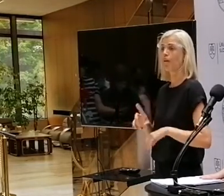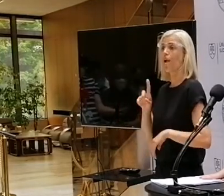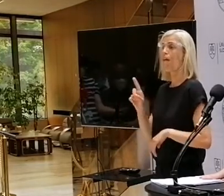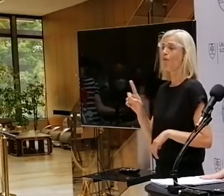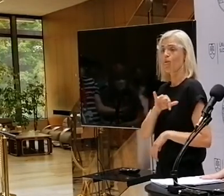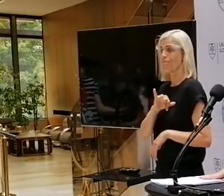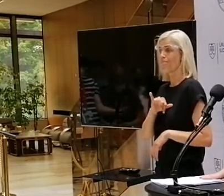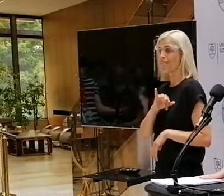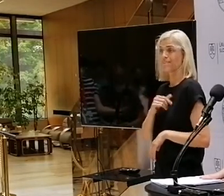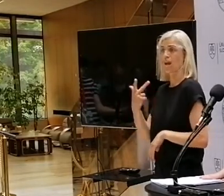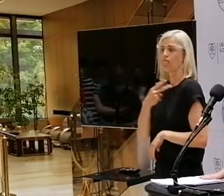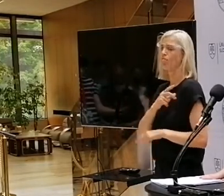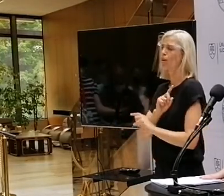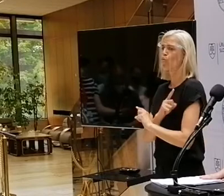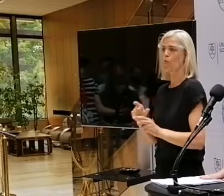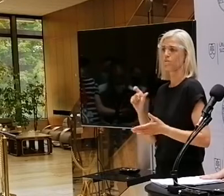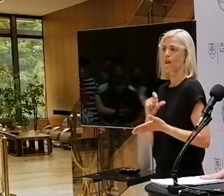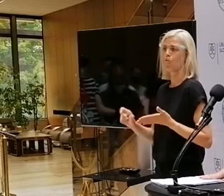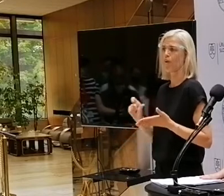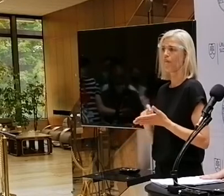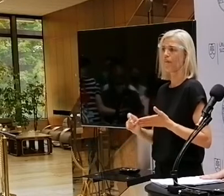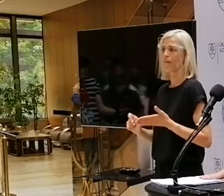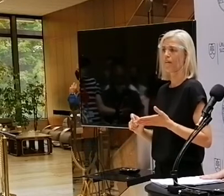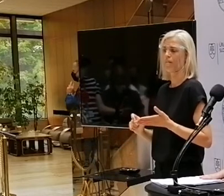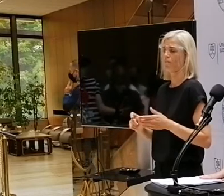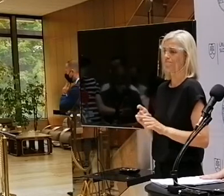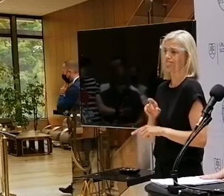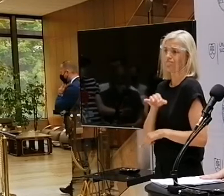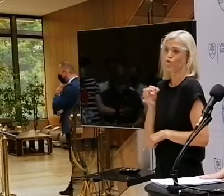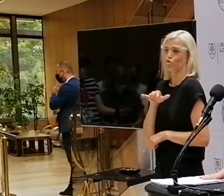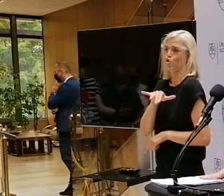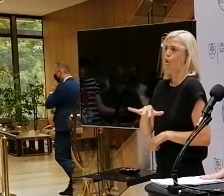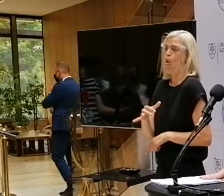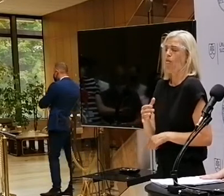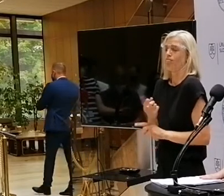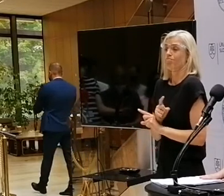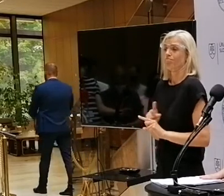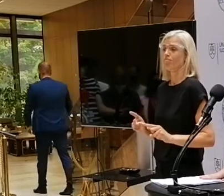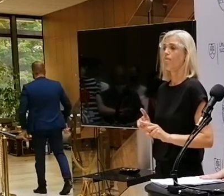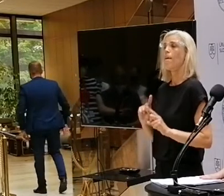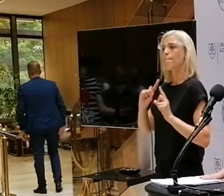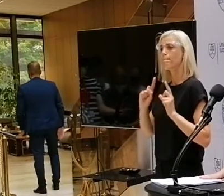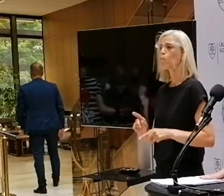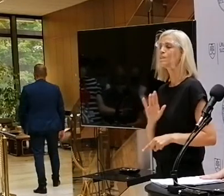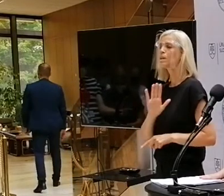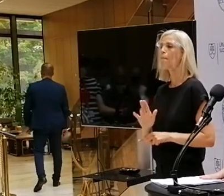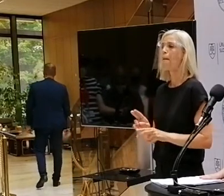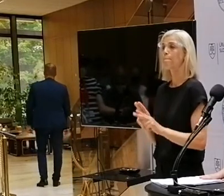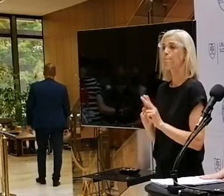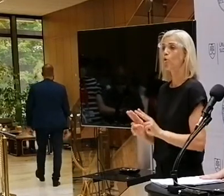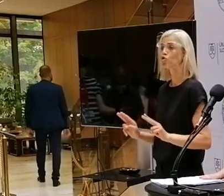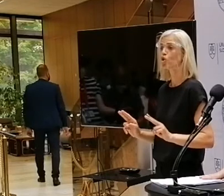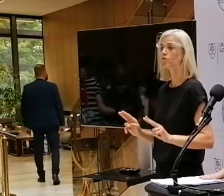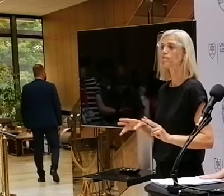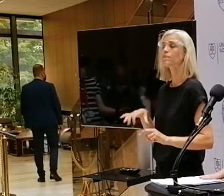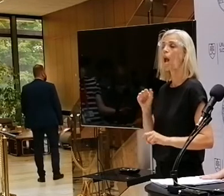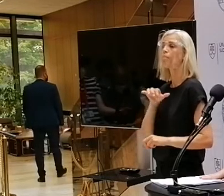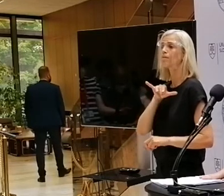nechať zaočkovať z rôznych dôvodov alebo z akýkoľvek dôvodov, musí existovať možnosť, aby mali prístup